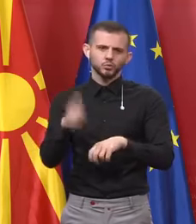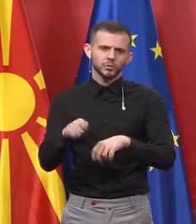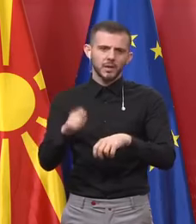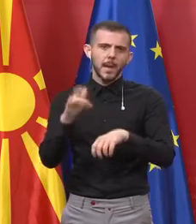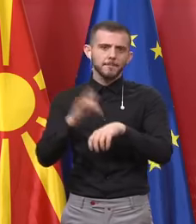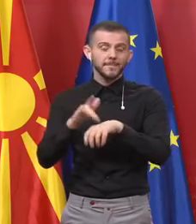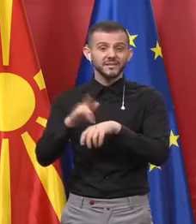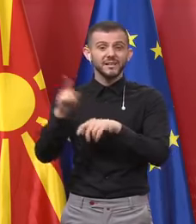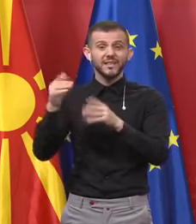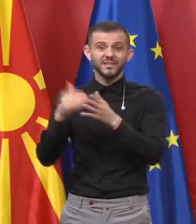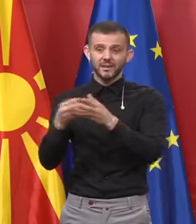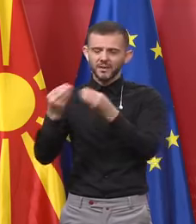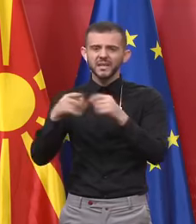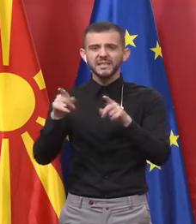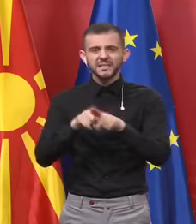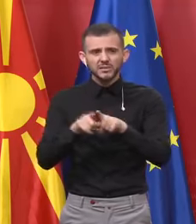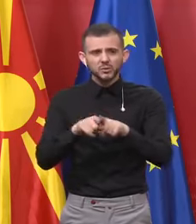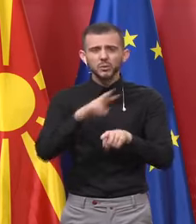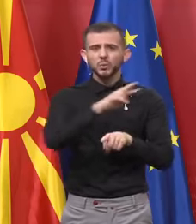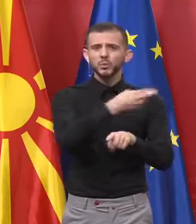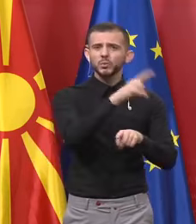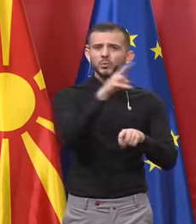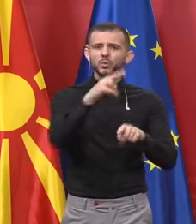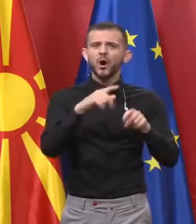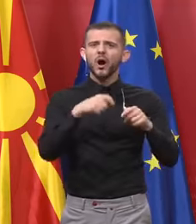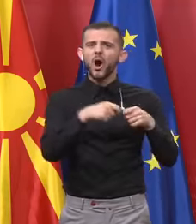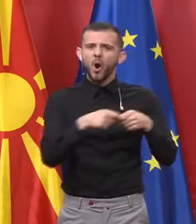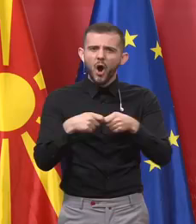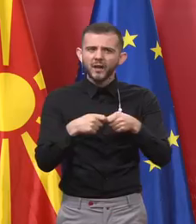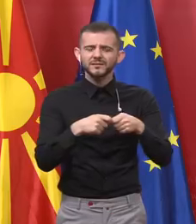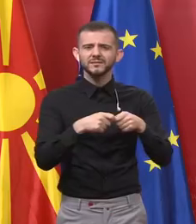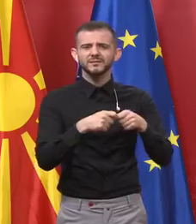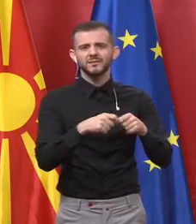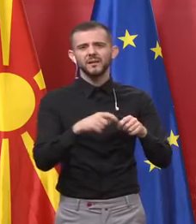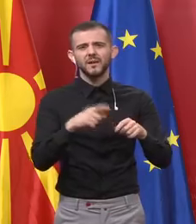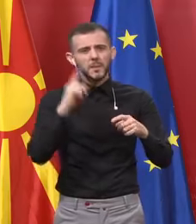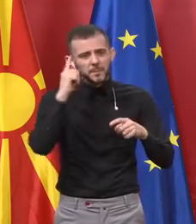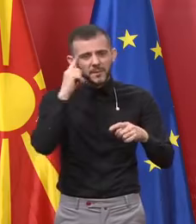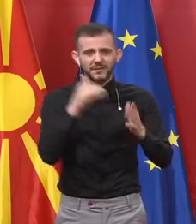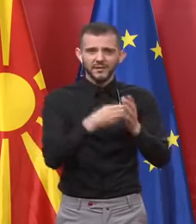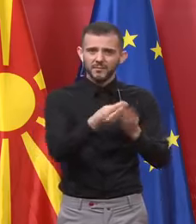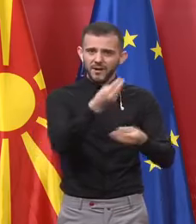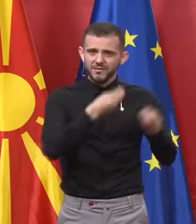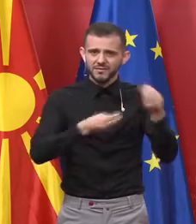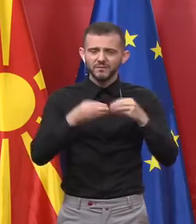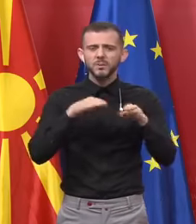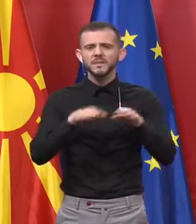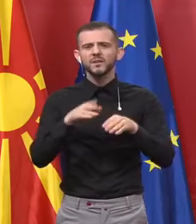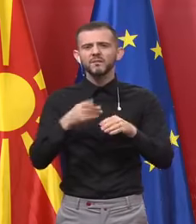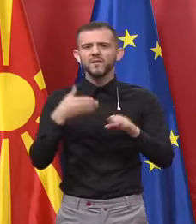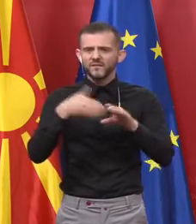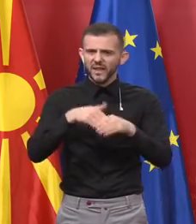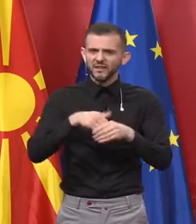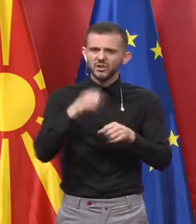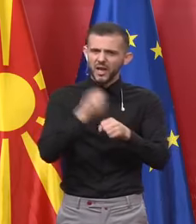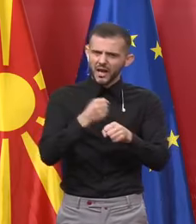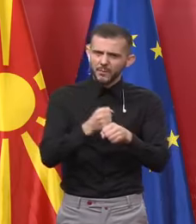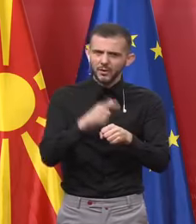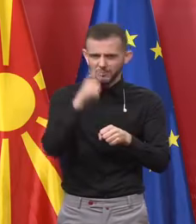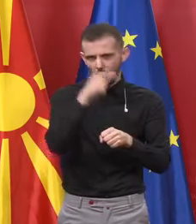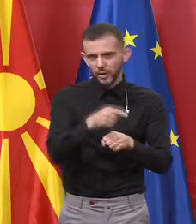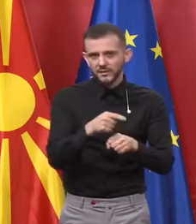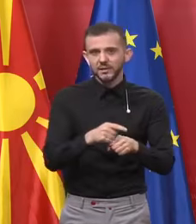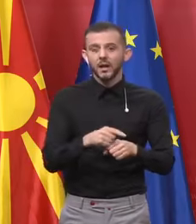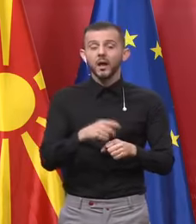медицина треба свој импут да дадат и други организации во смисла на наодите од Министерството за внатрешни работи и обвинителството, после